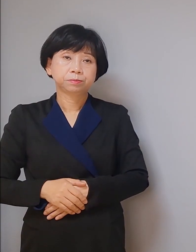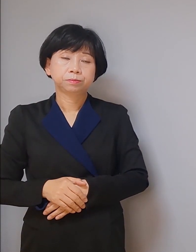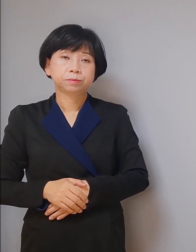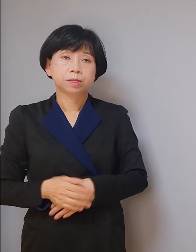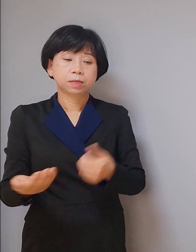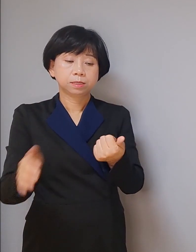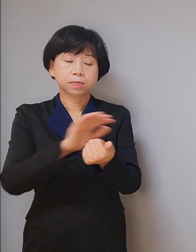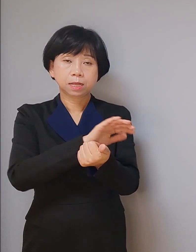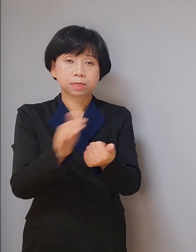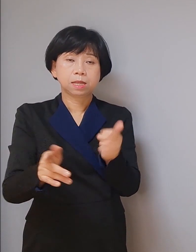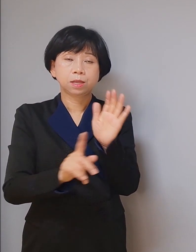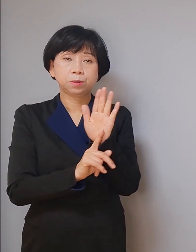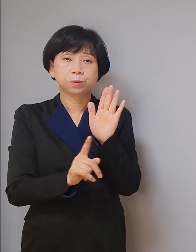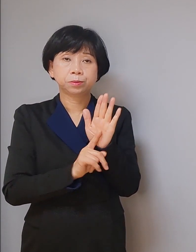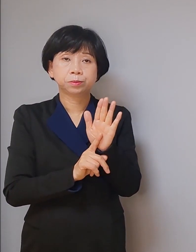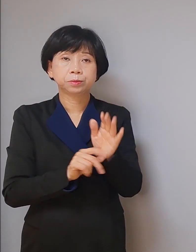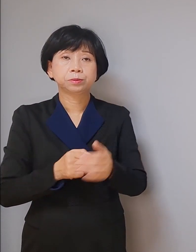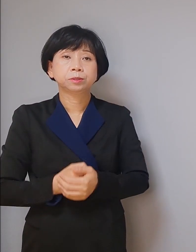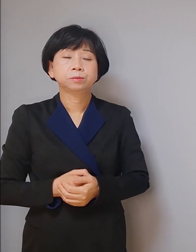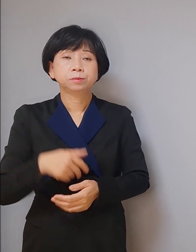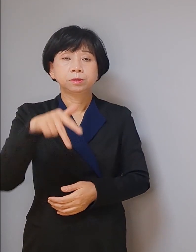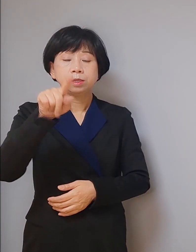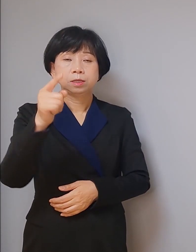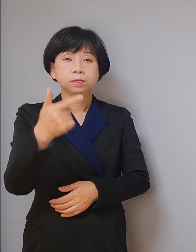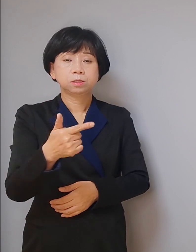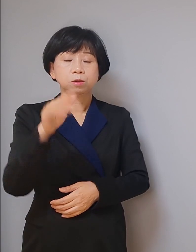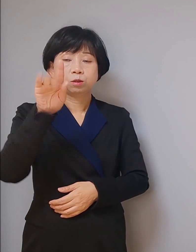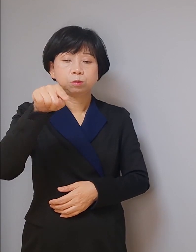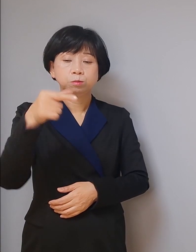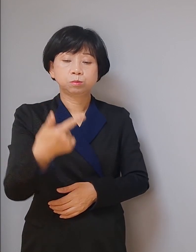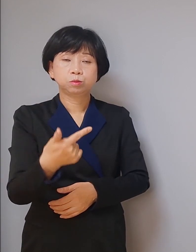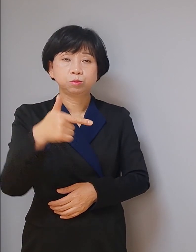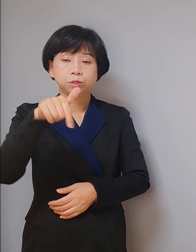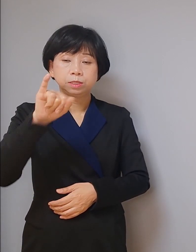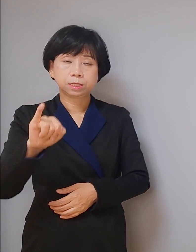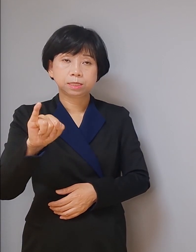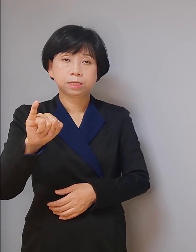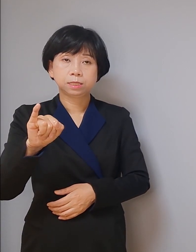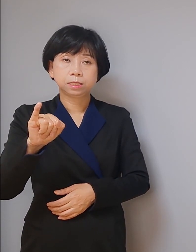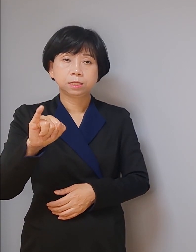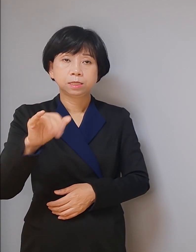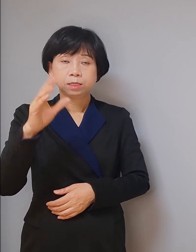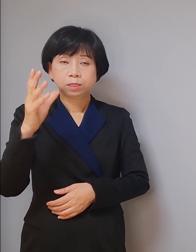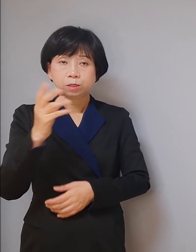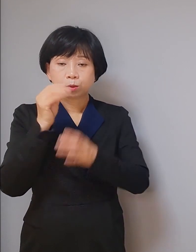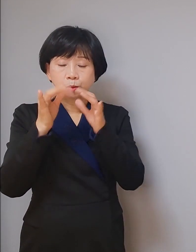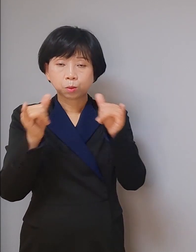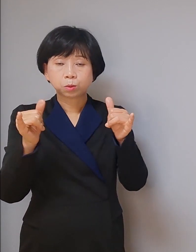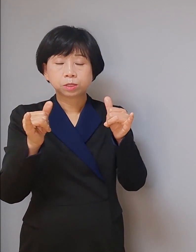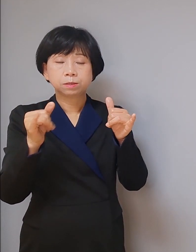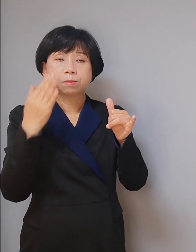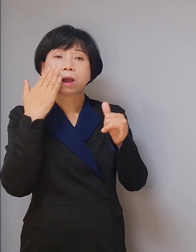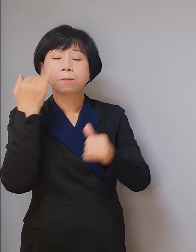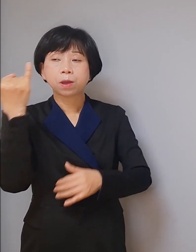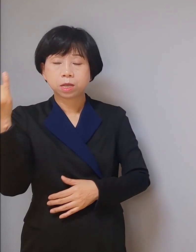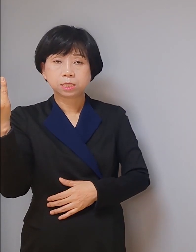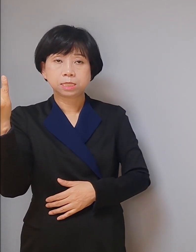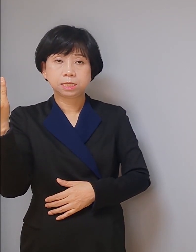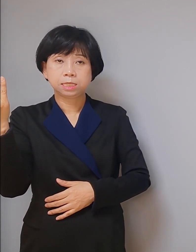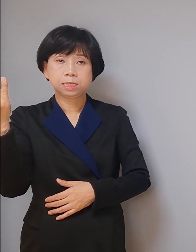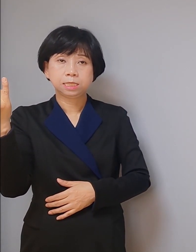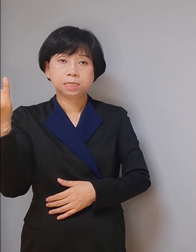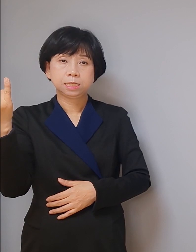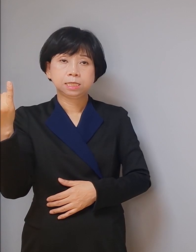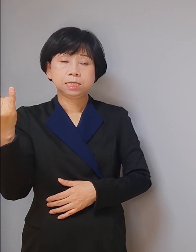좀 드리겠습니다. 정봉기 성도님, 심서연 성도님 가정의 어머니이신데요. 정봉기 성도님